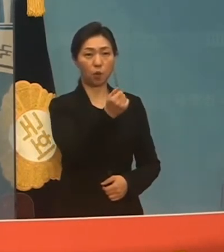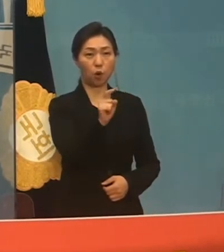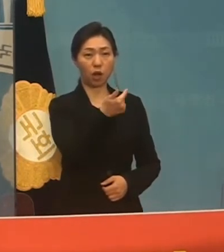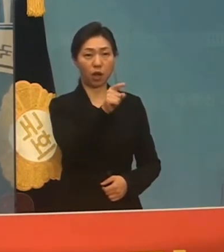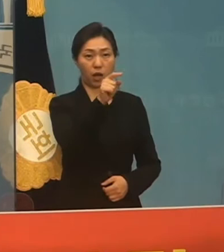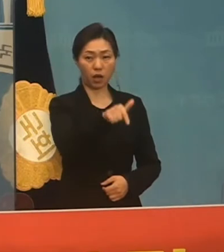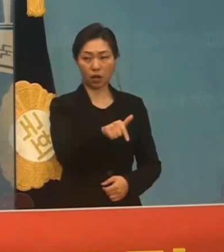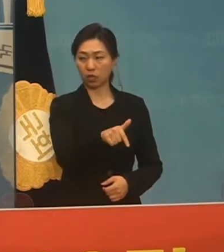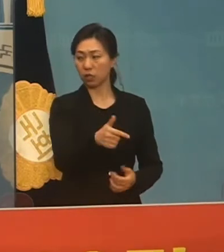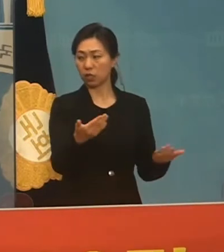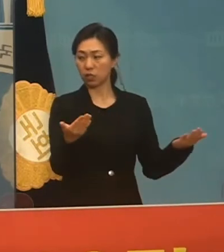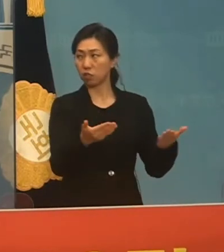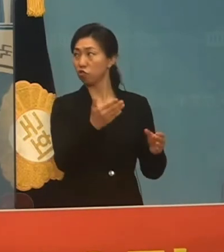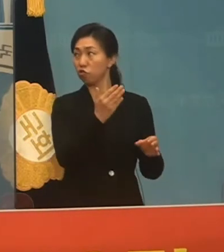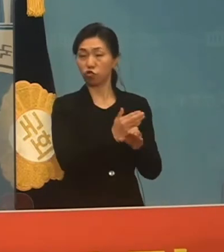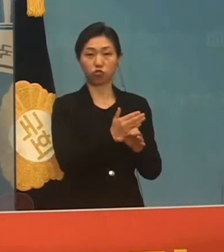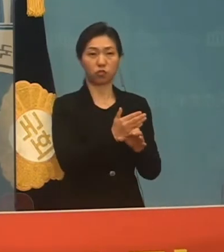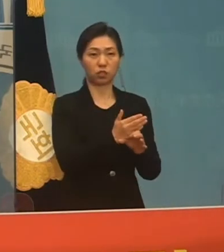구성길입니다.